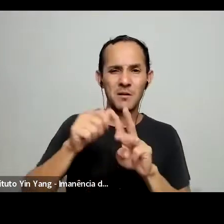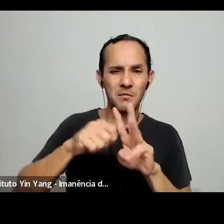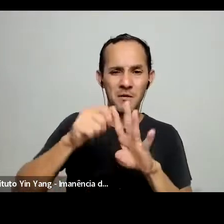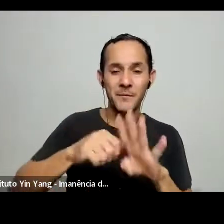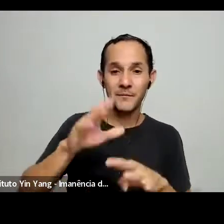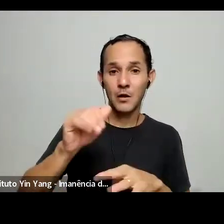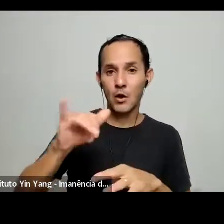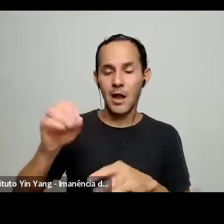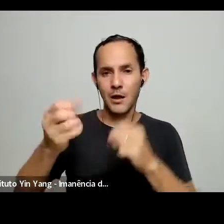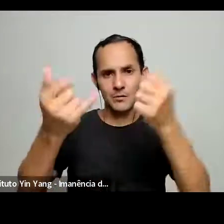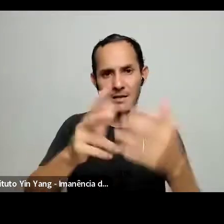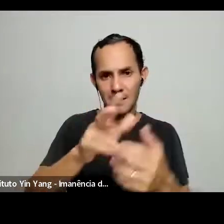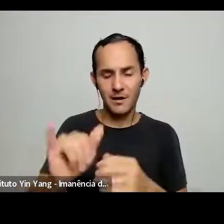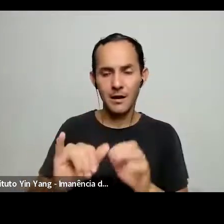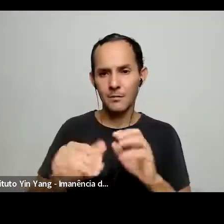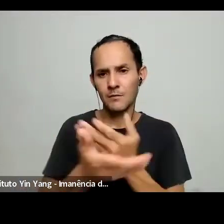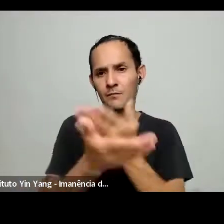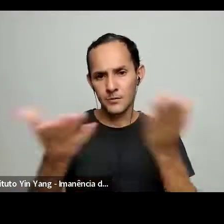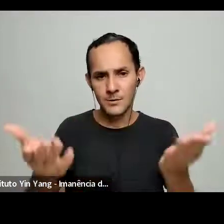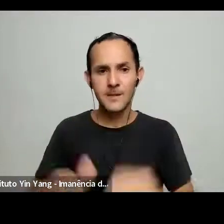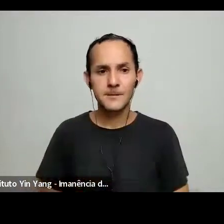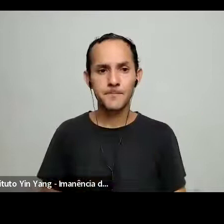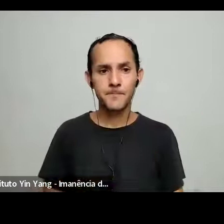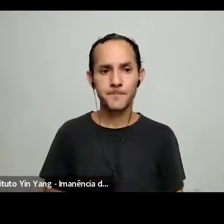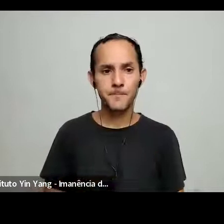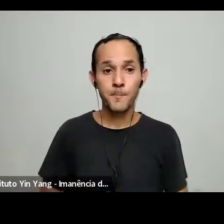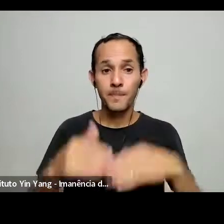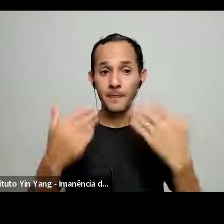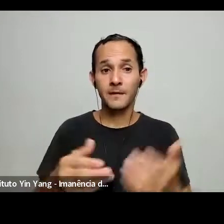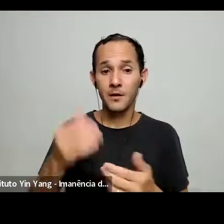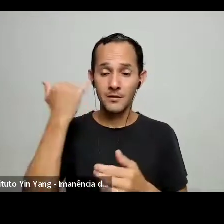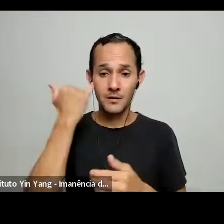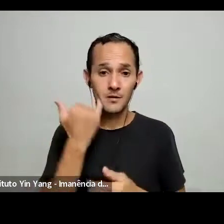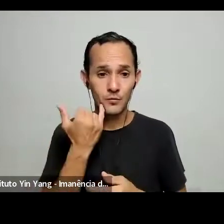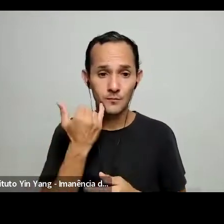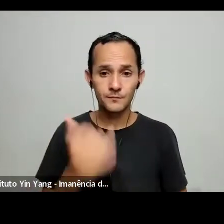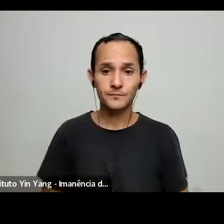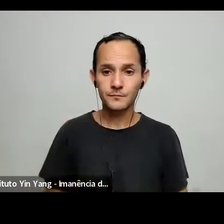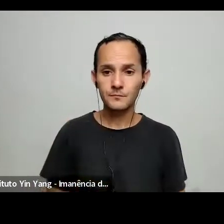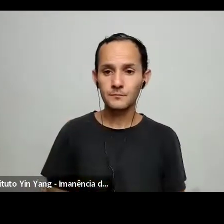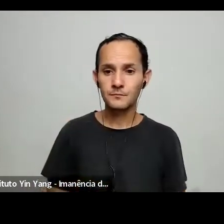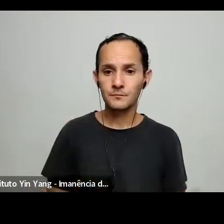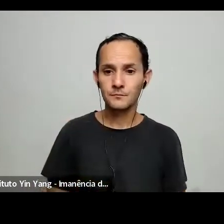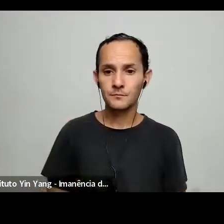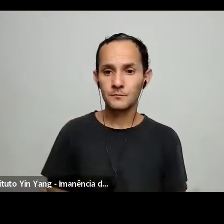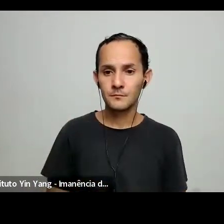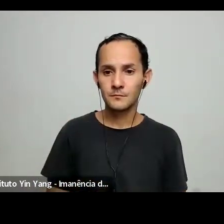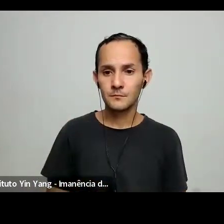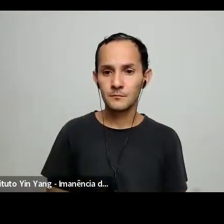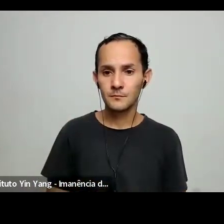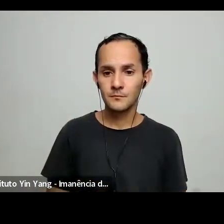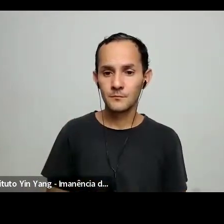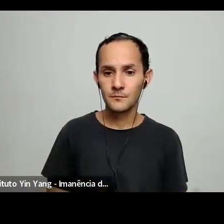vai deixar isso mais claro aí para todo mundo, tá? Então, Inácio, e,